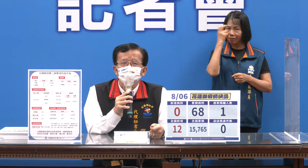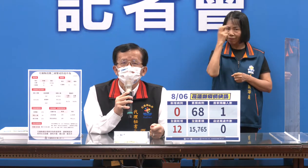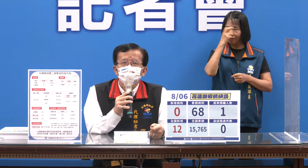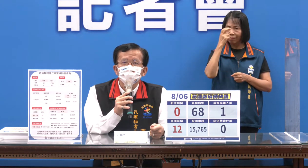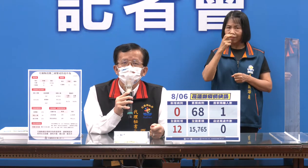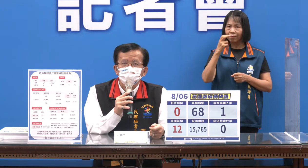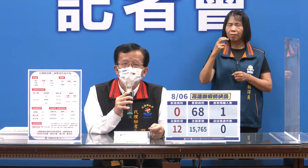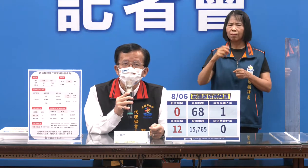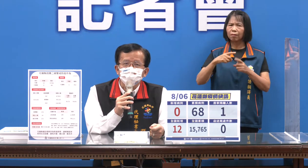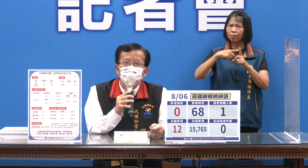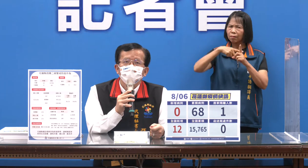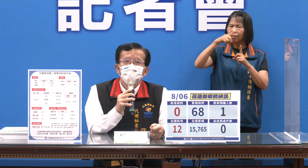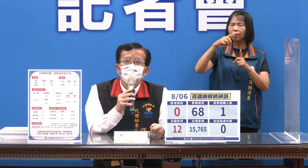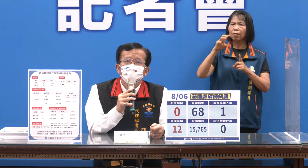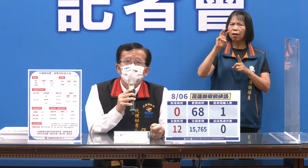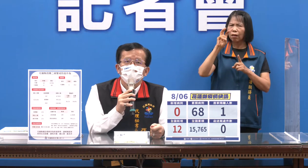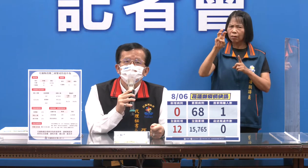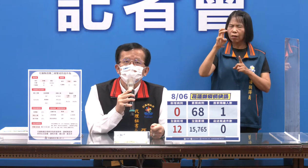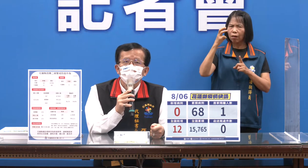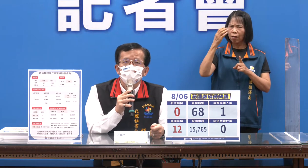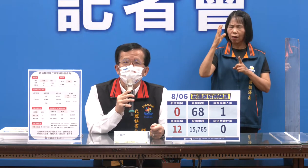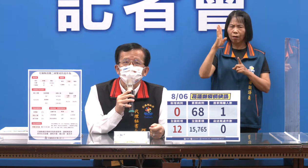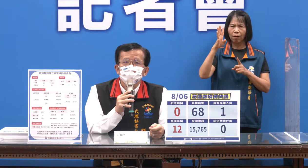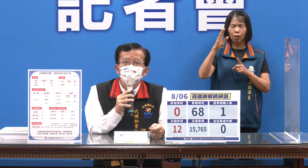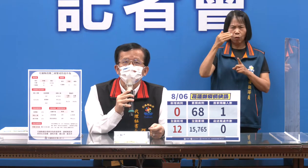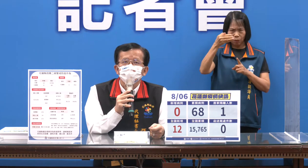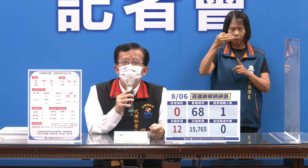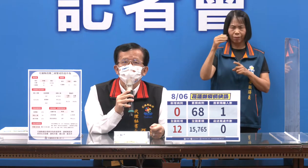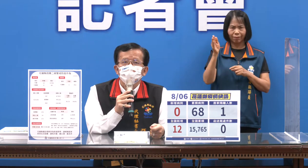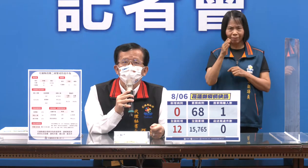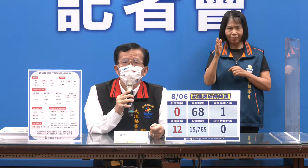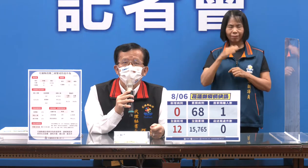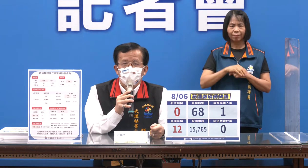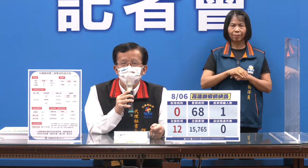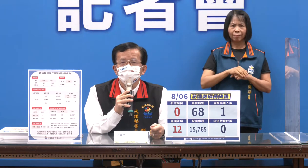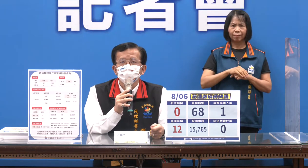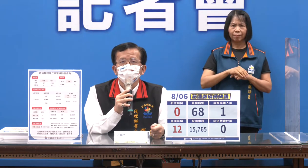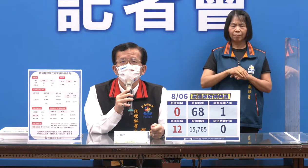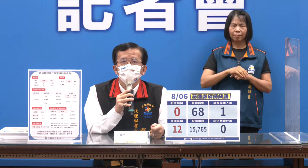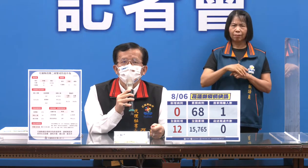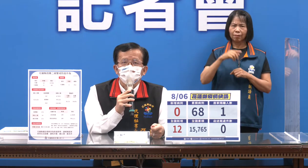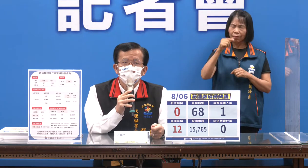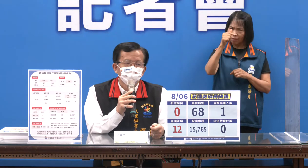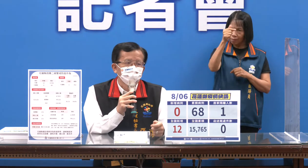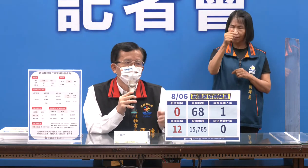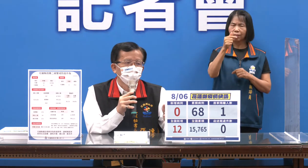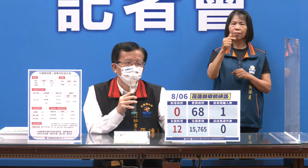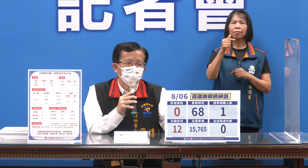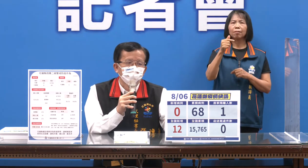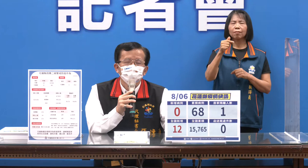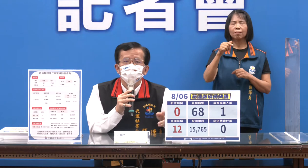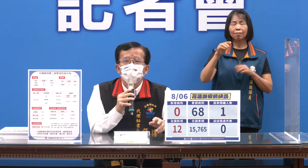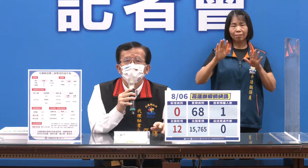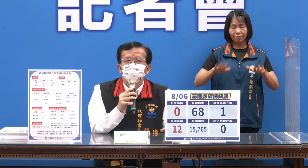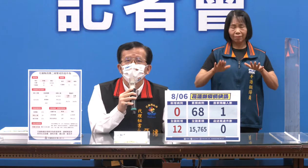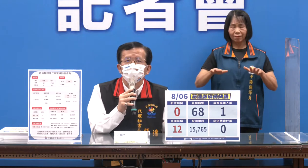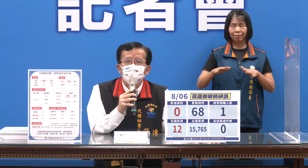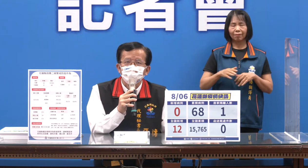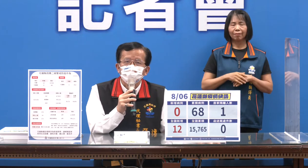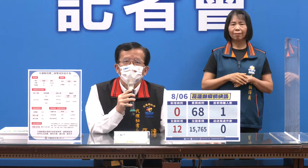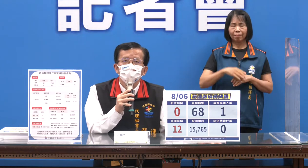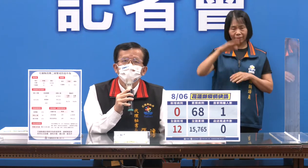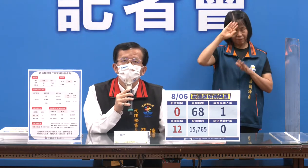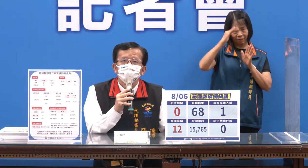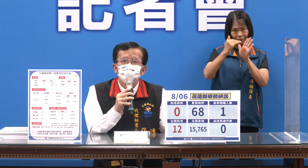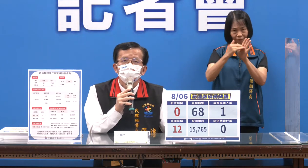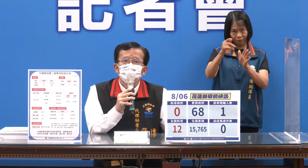到39点几，那么 PCR 呈现阳性，因此目前仍然在防疫